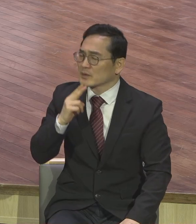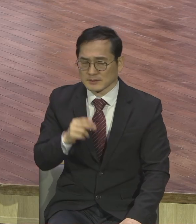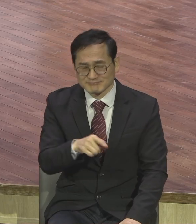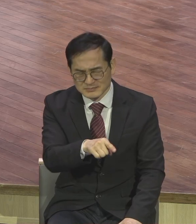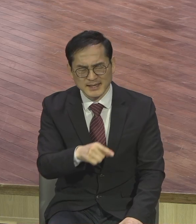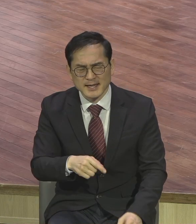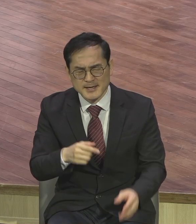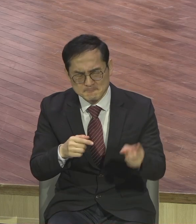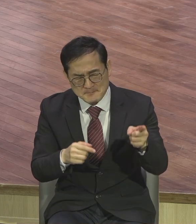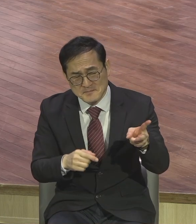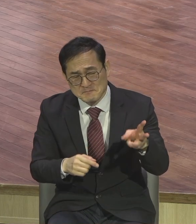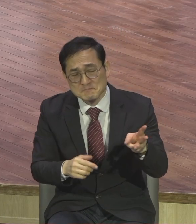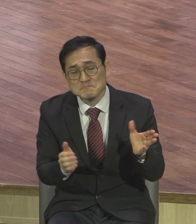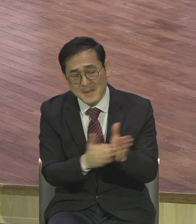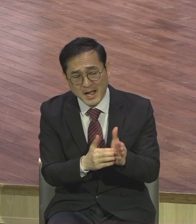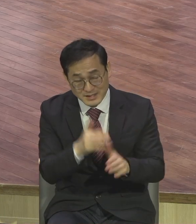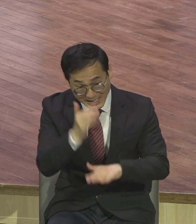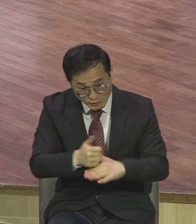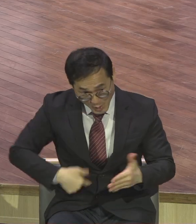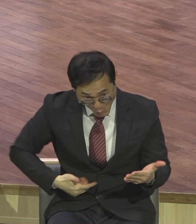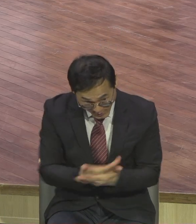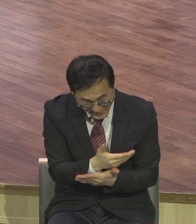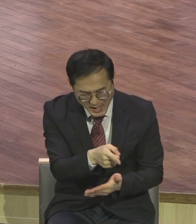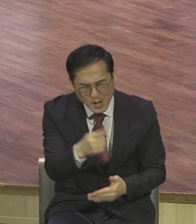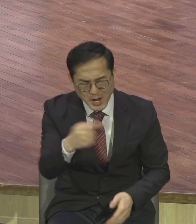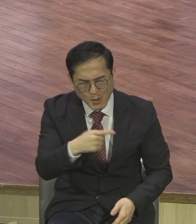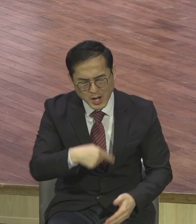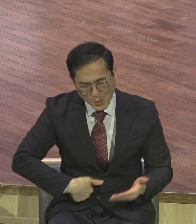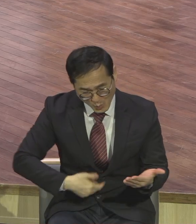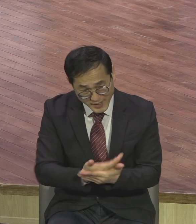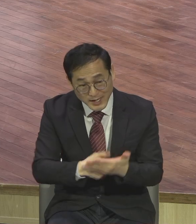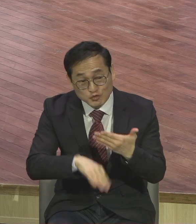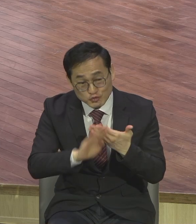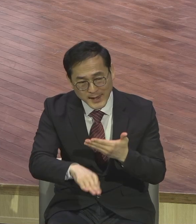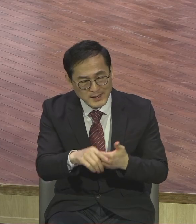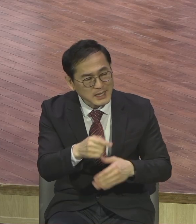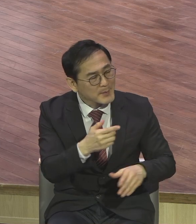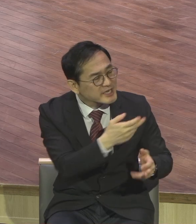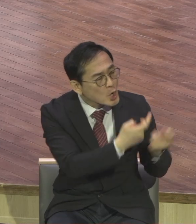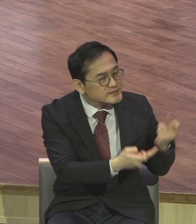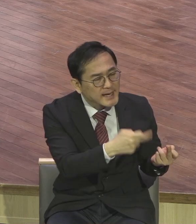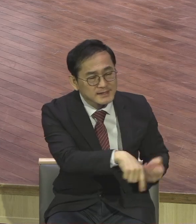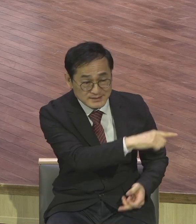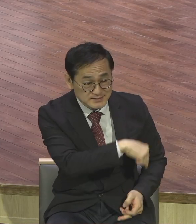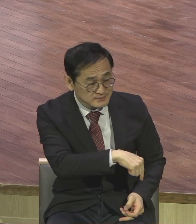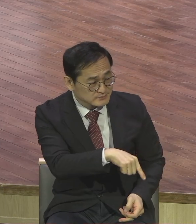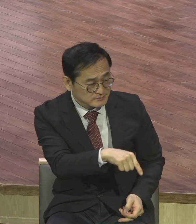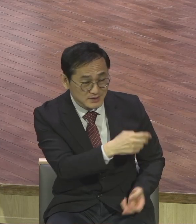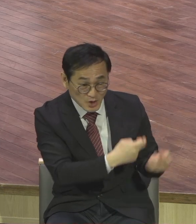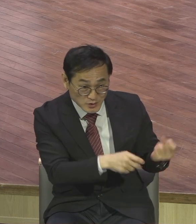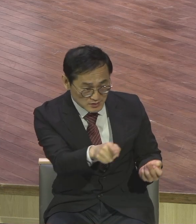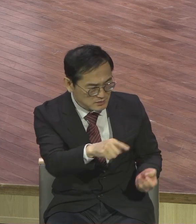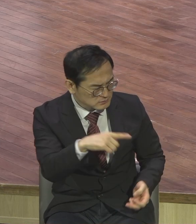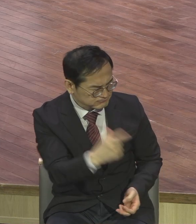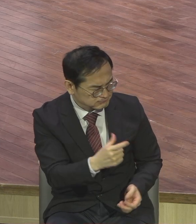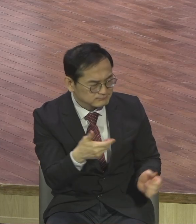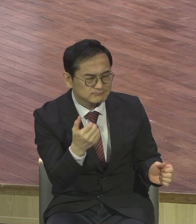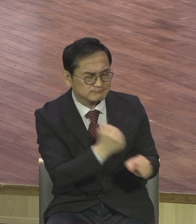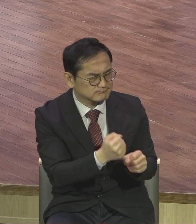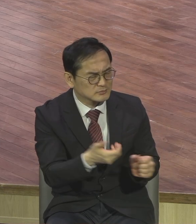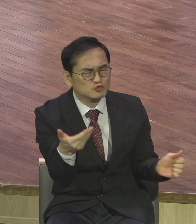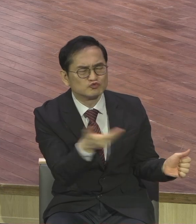형제를 굳게 하라 그렇게 말씀을 합니다. 여기서 사용된 단어가 스테리조인데 베드로가